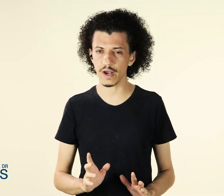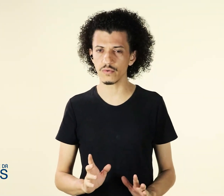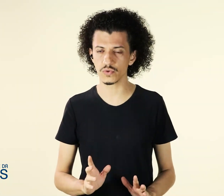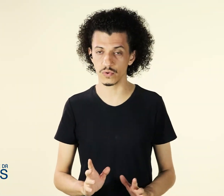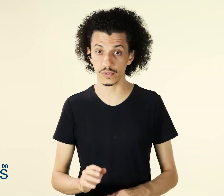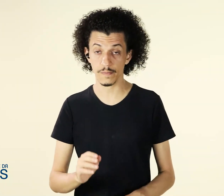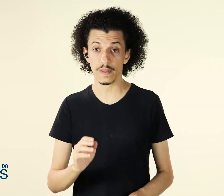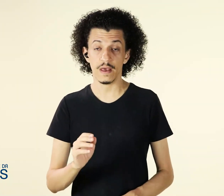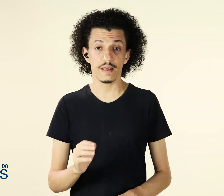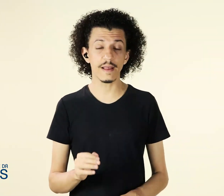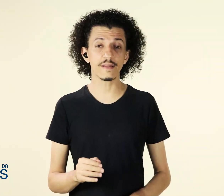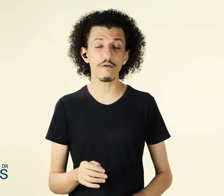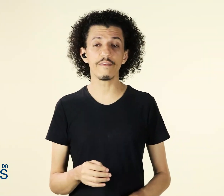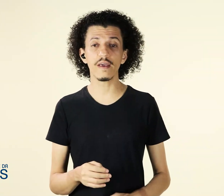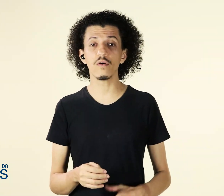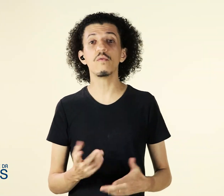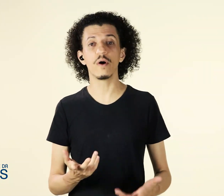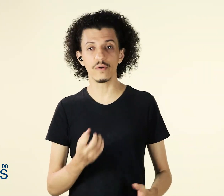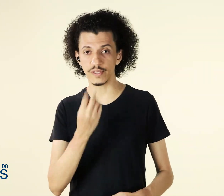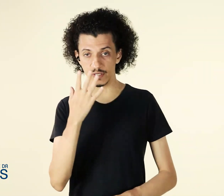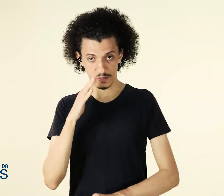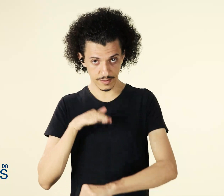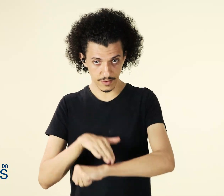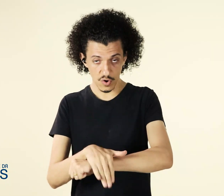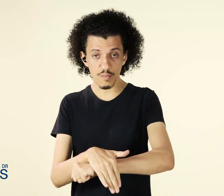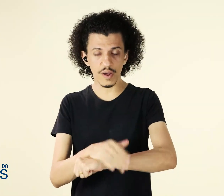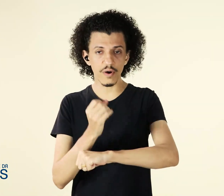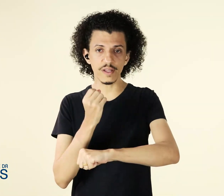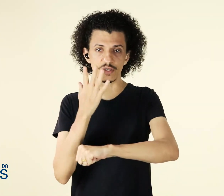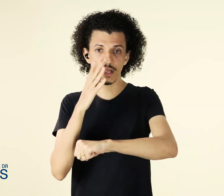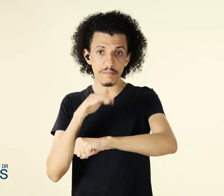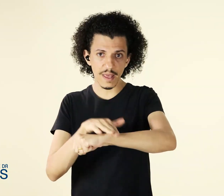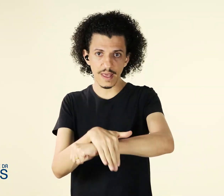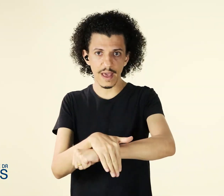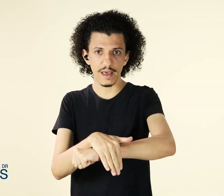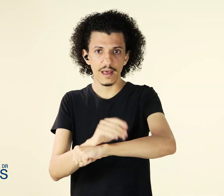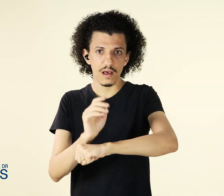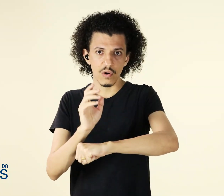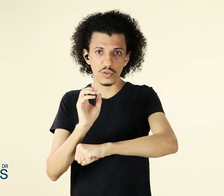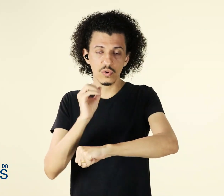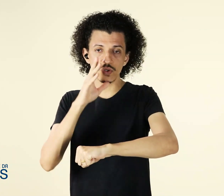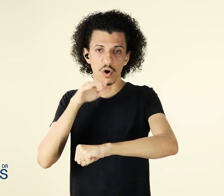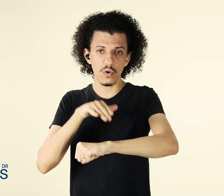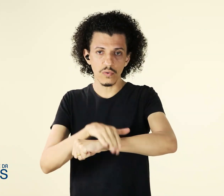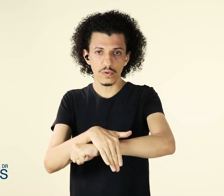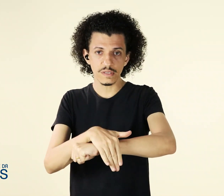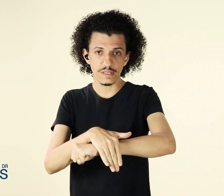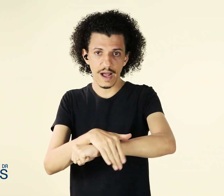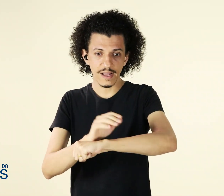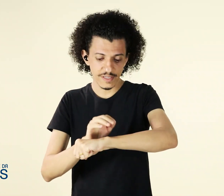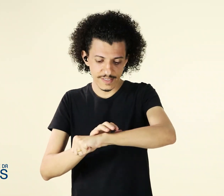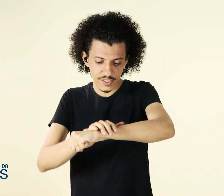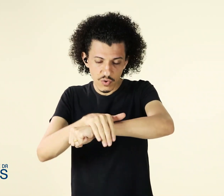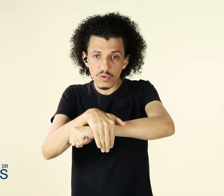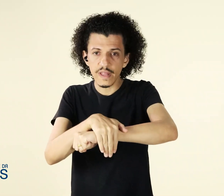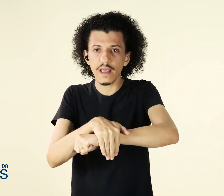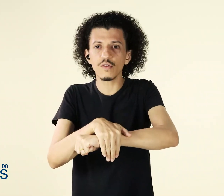com os surdos. E então vem o boa noite. O boa noite também é do sol estar já se escondendo